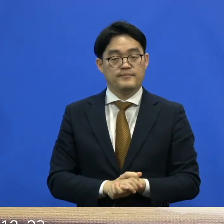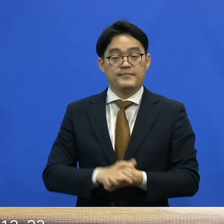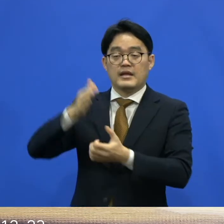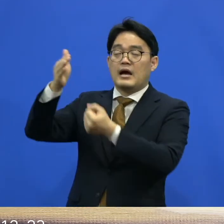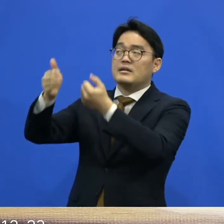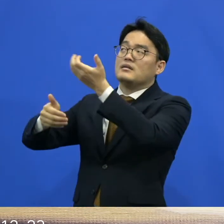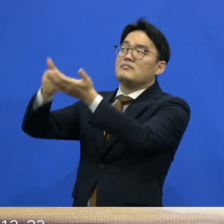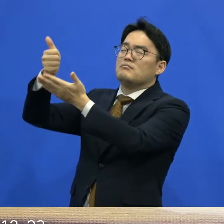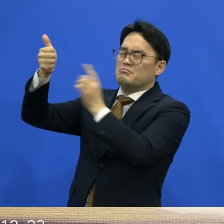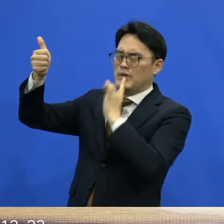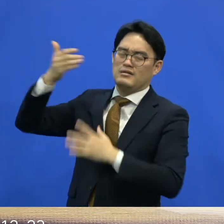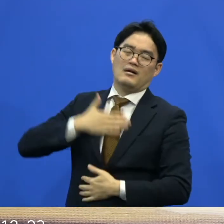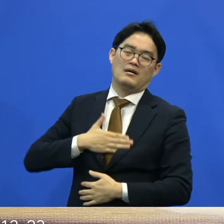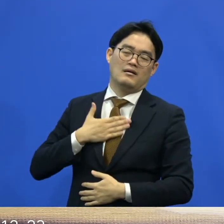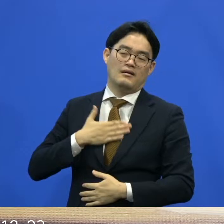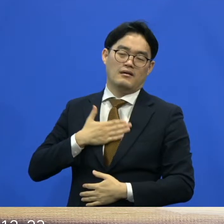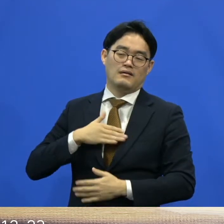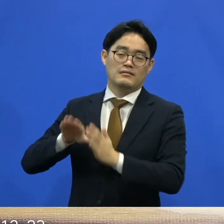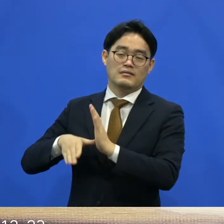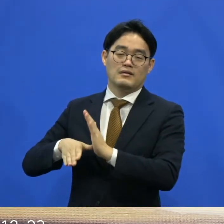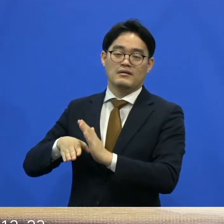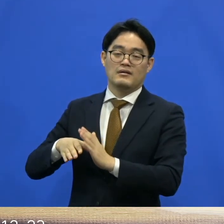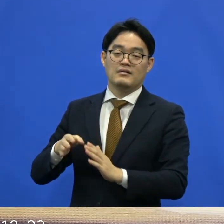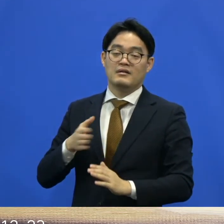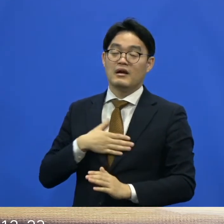하나님만 아십니다.